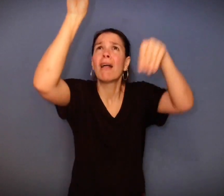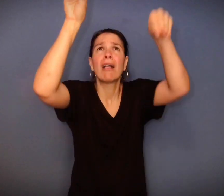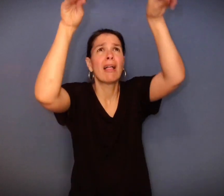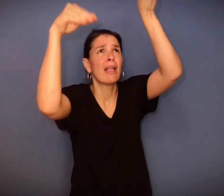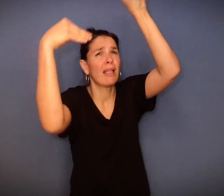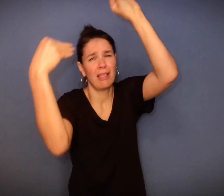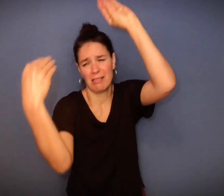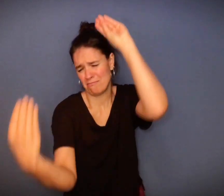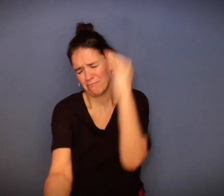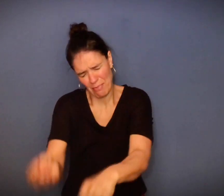tombèrent raides morts.